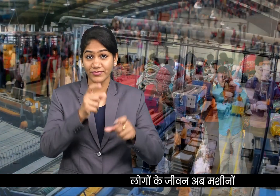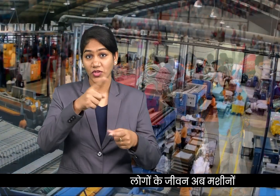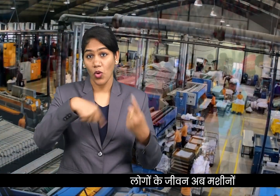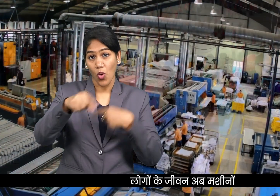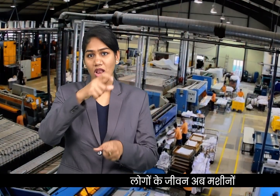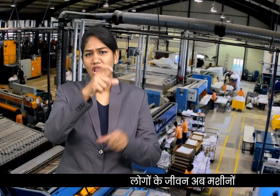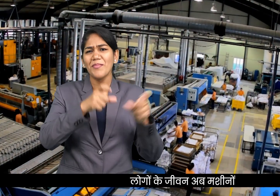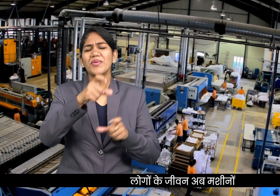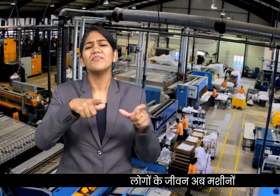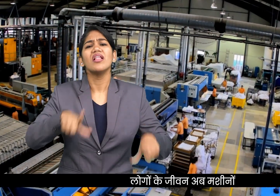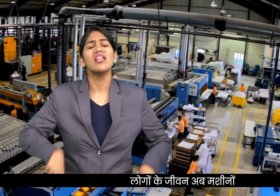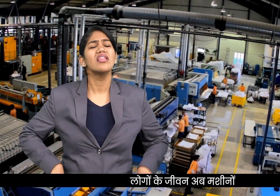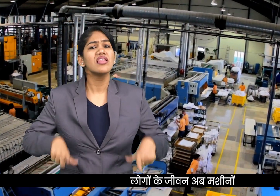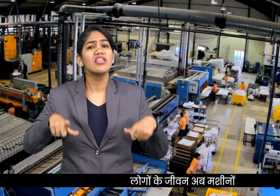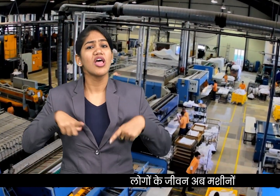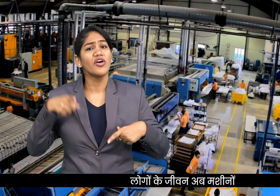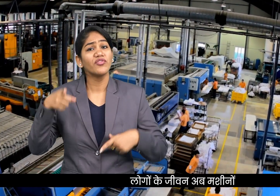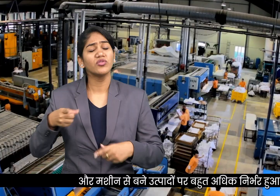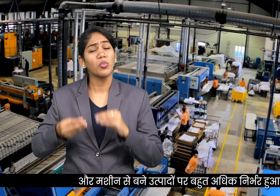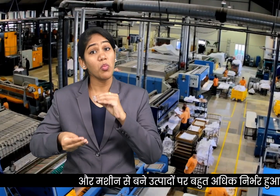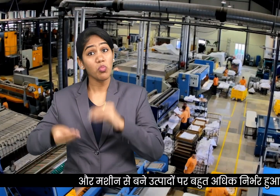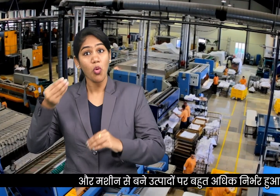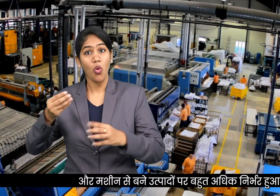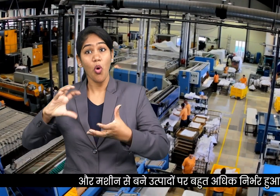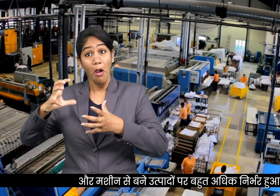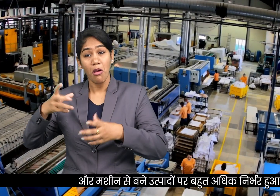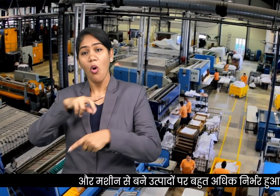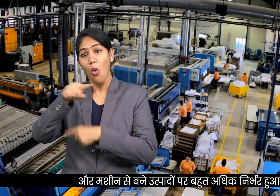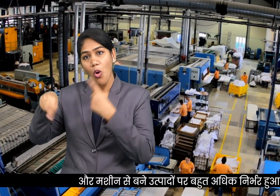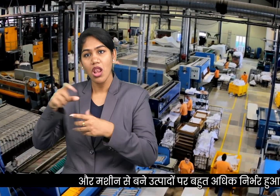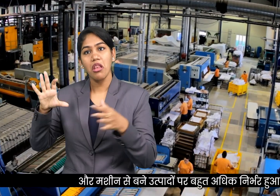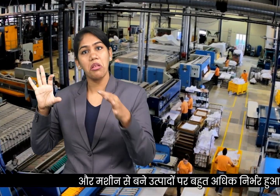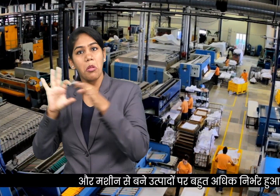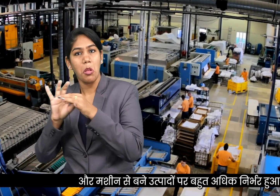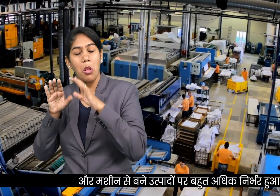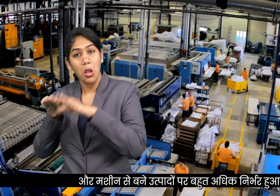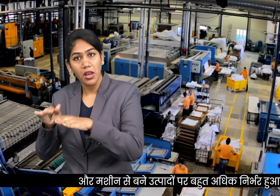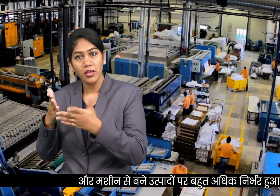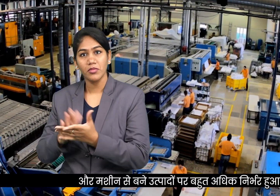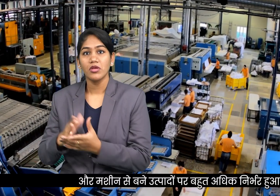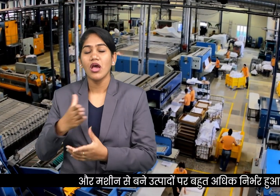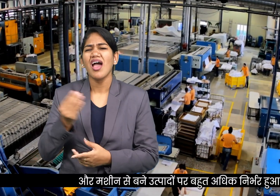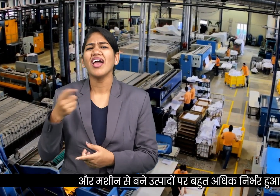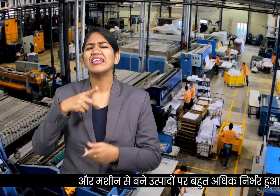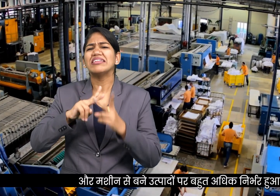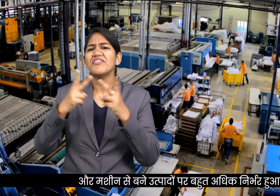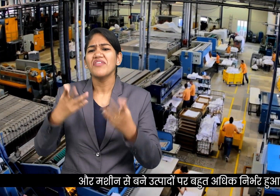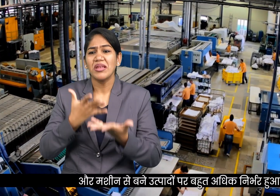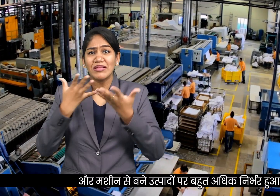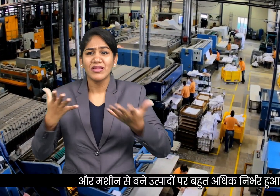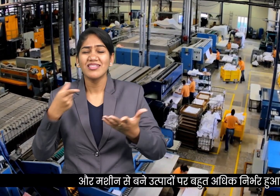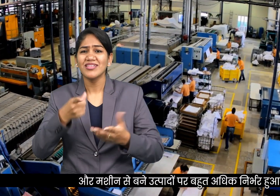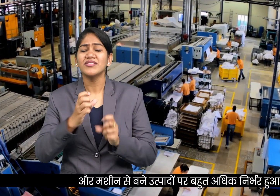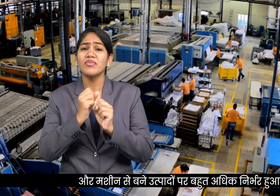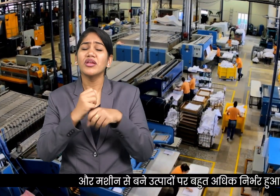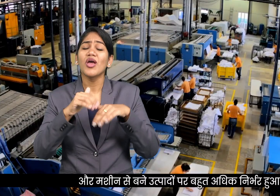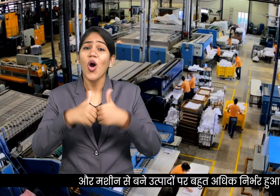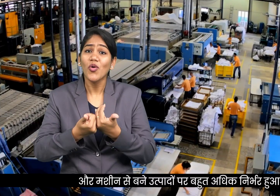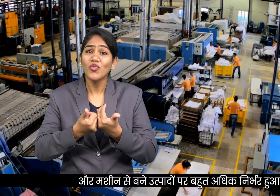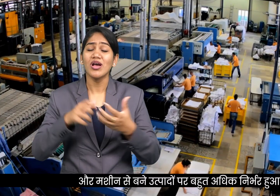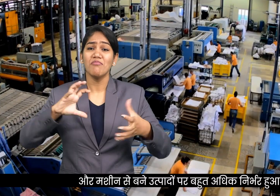लोगों के जीवन अब मशीनों और मशीन से बने उत्पादों पर बहुत अधिक निर्भर हुई।